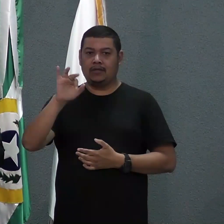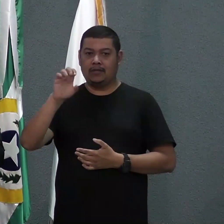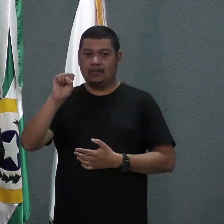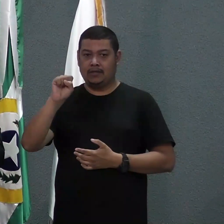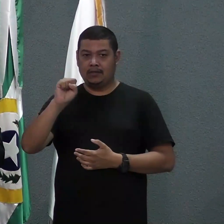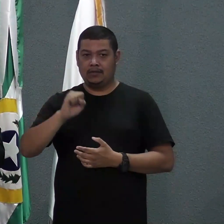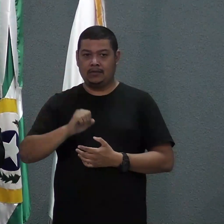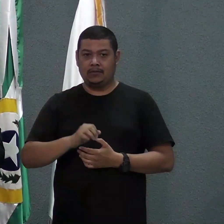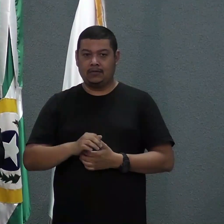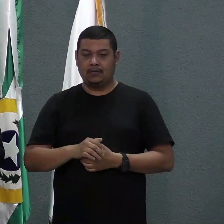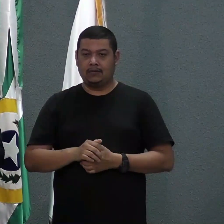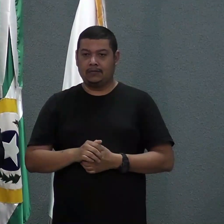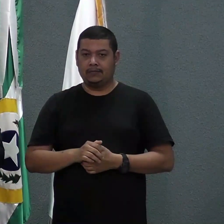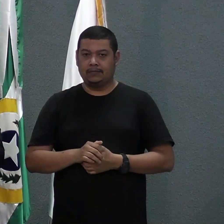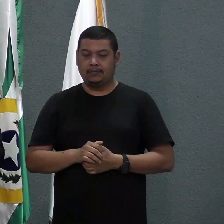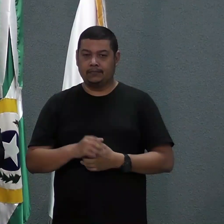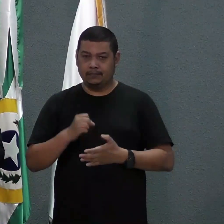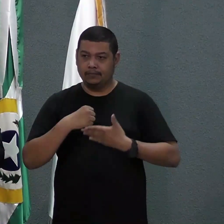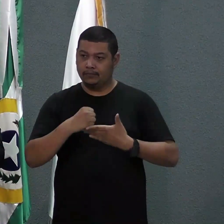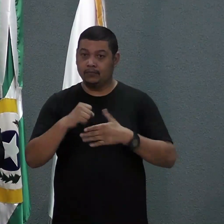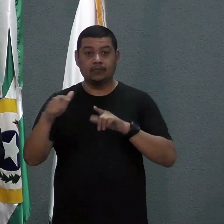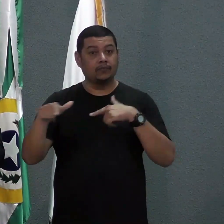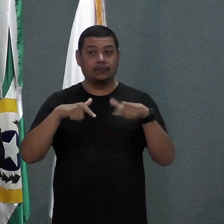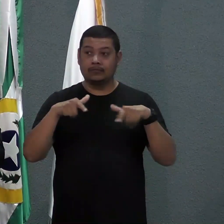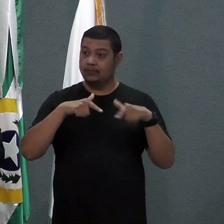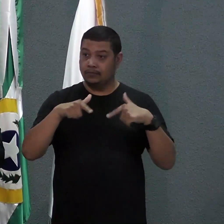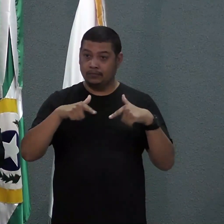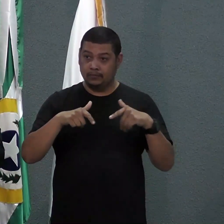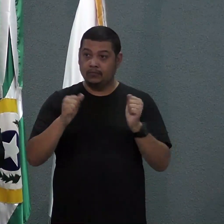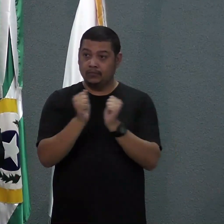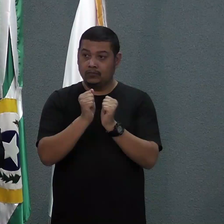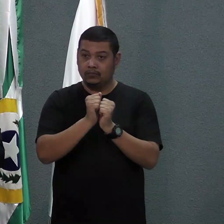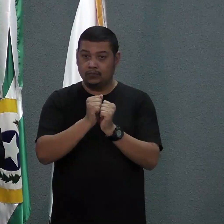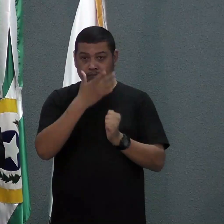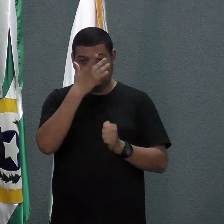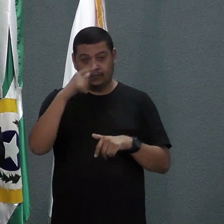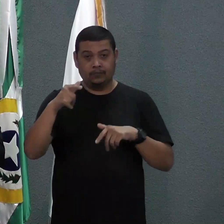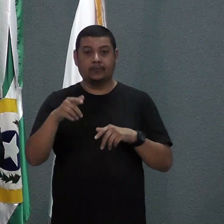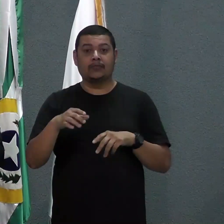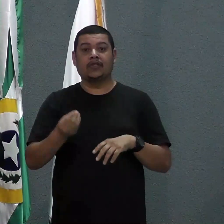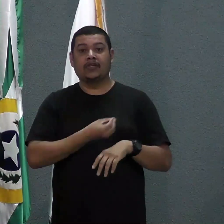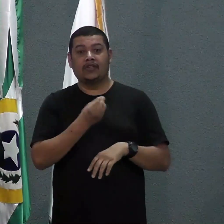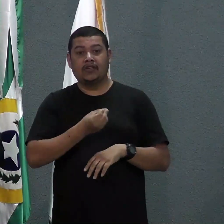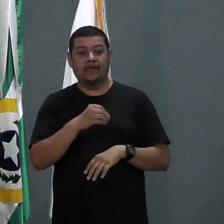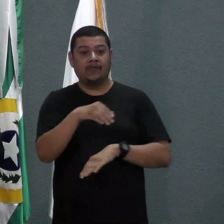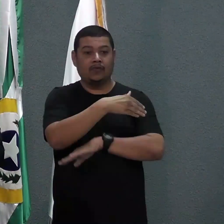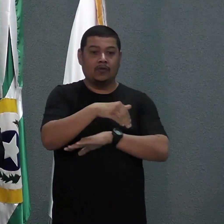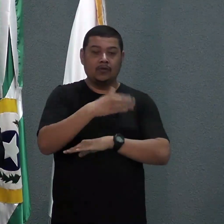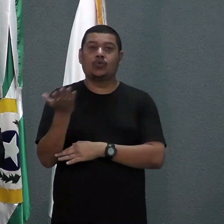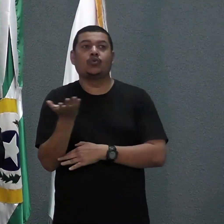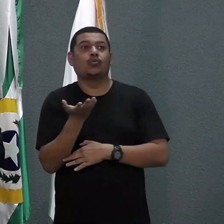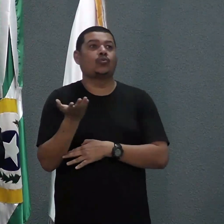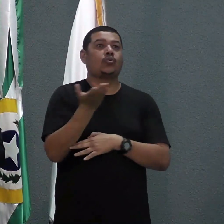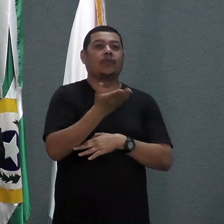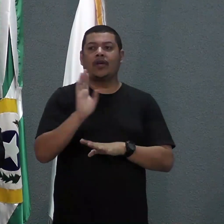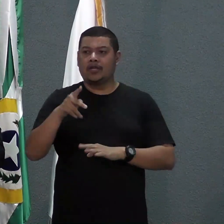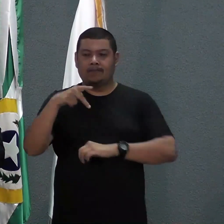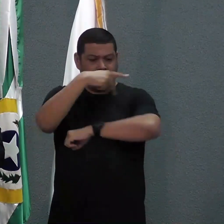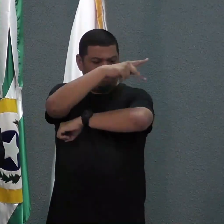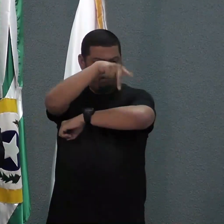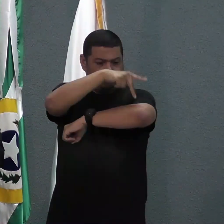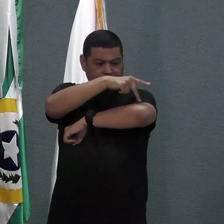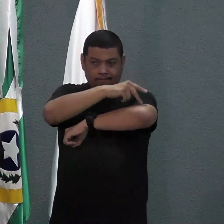passada, prestando um serviço maravilhoso aí com os moradores de rua. Já vi pessoalmente ali na Praça da Igreja, já